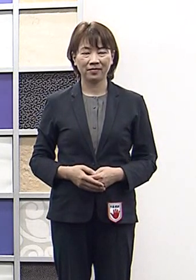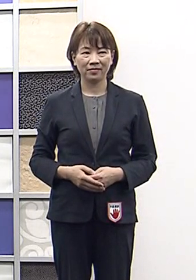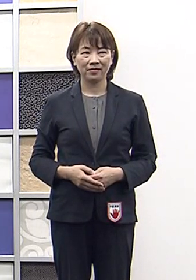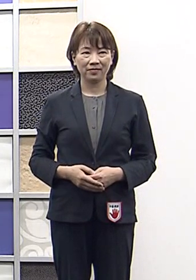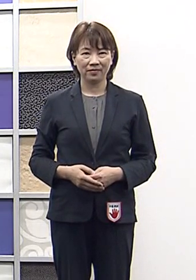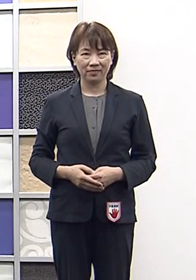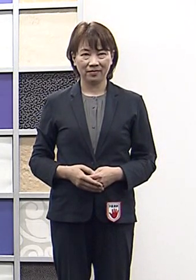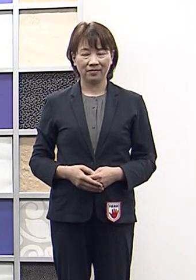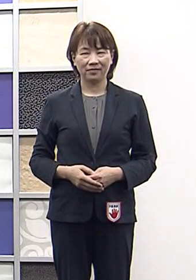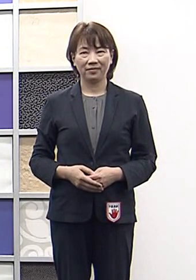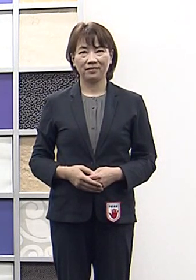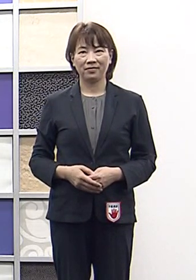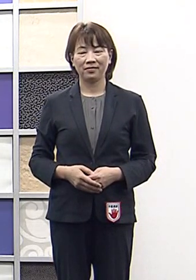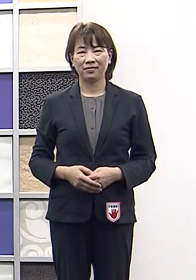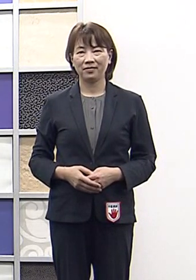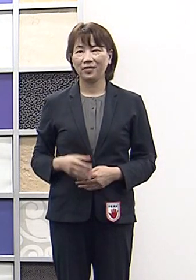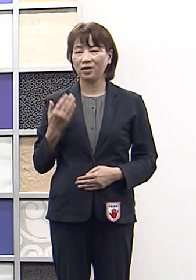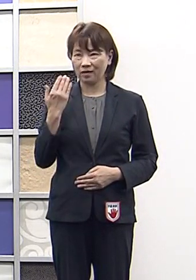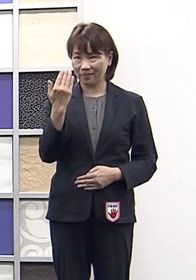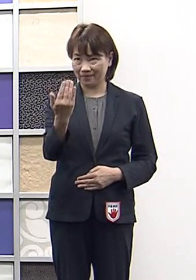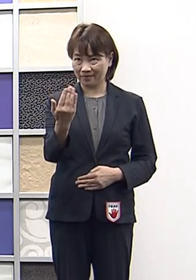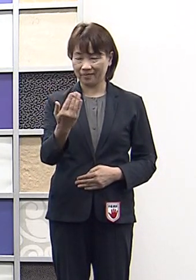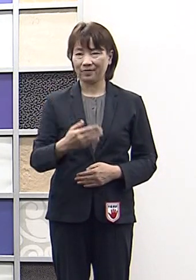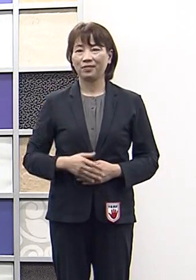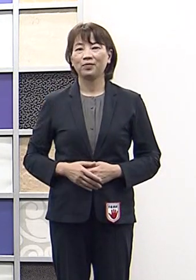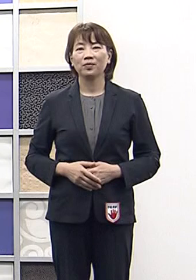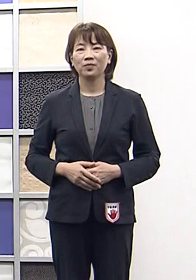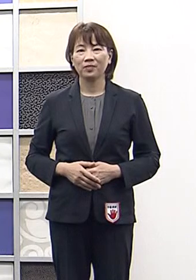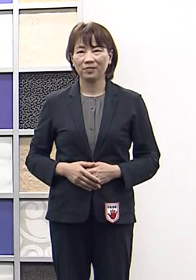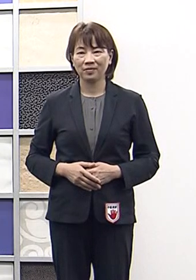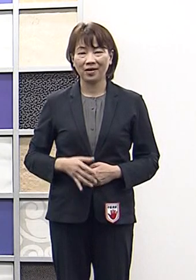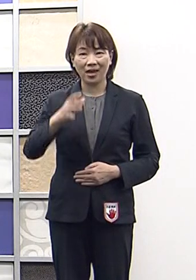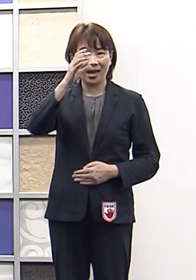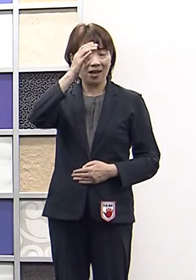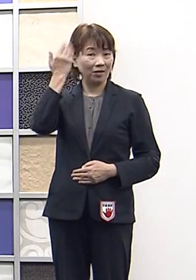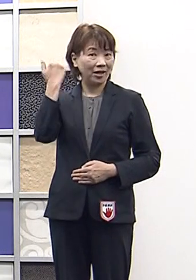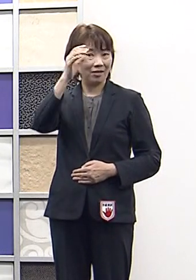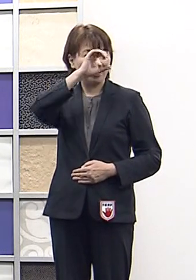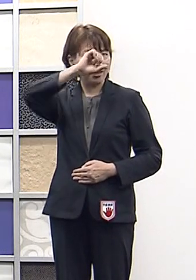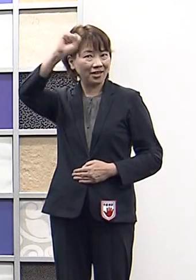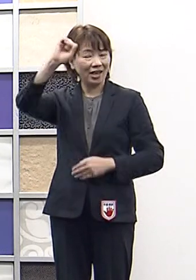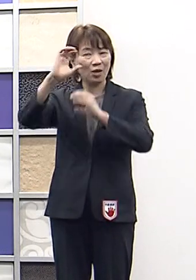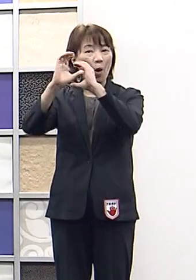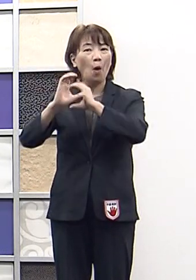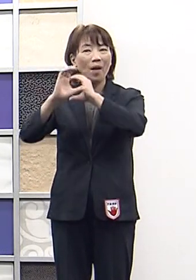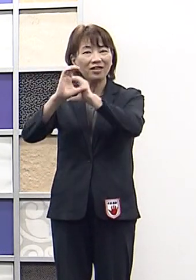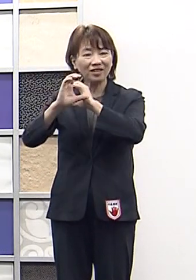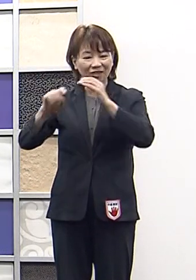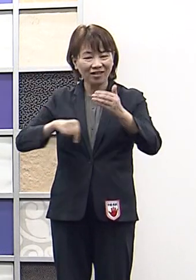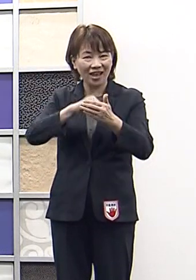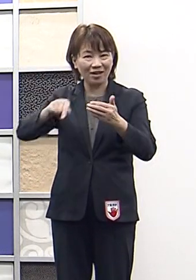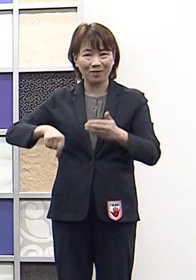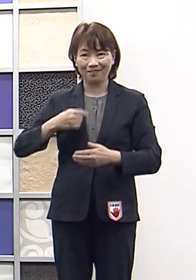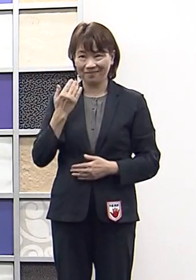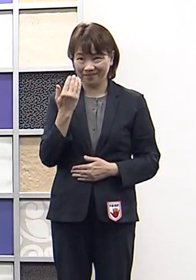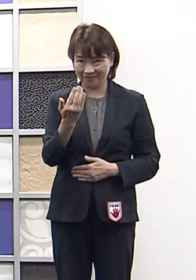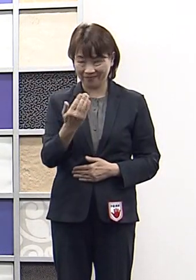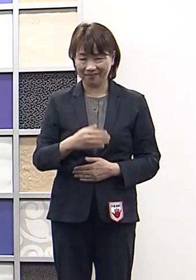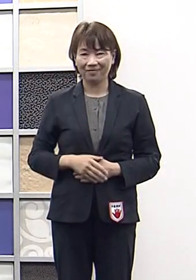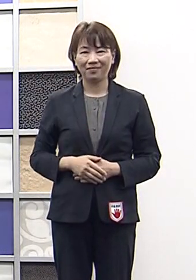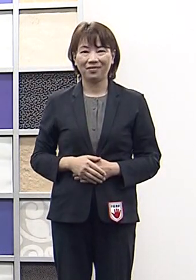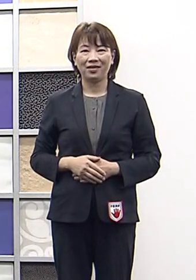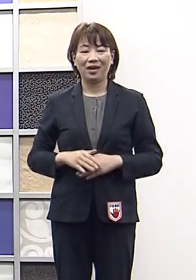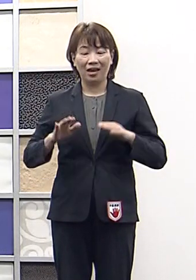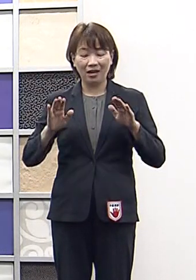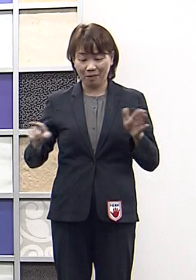三日さん。 三日新聞の小野田です。新元寇祭りについてお伺いしたいんですけれども、今回過